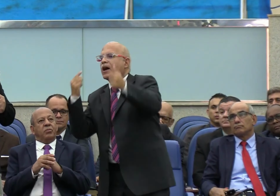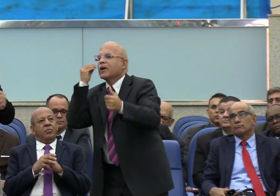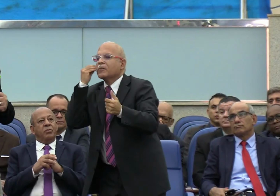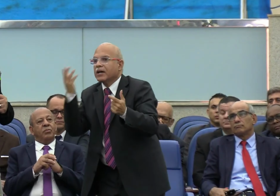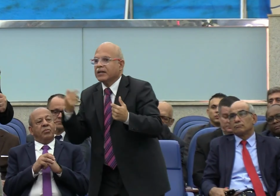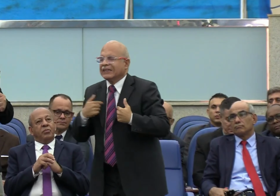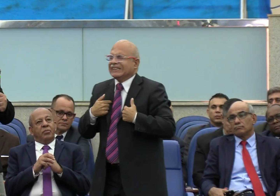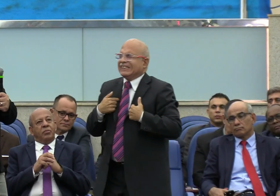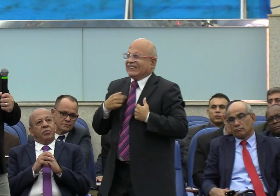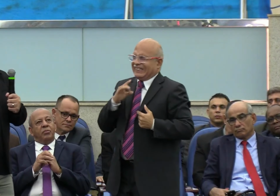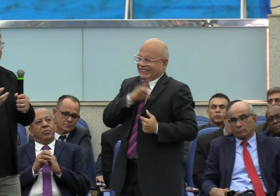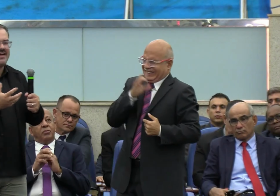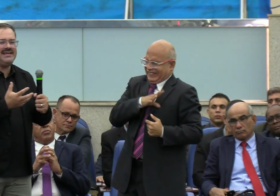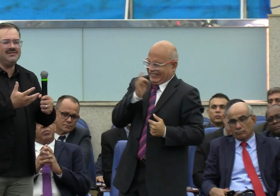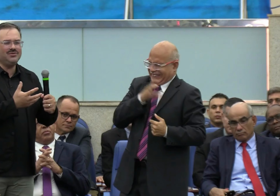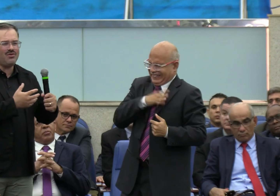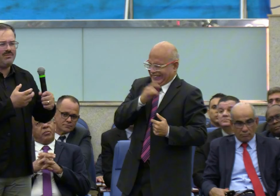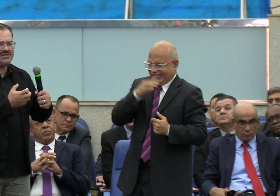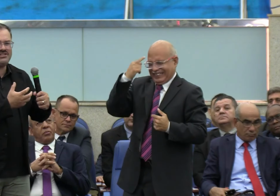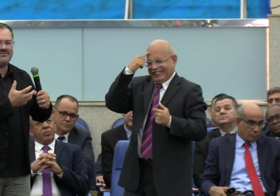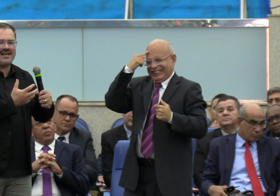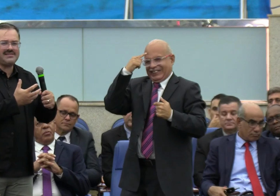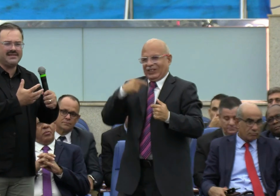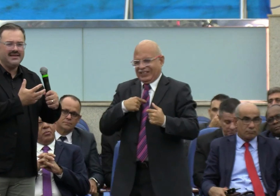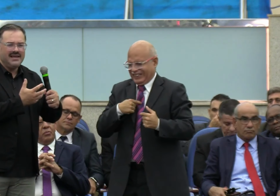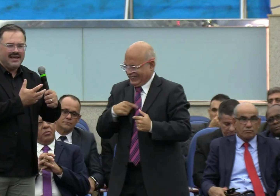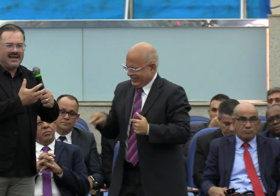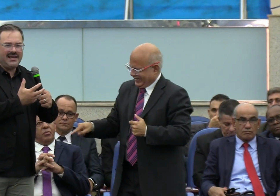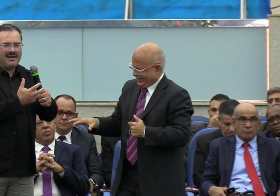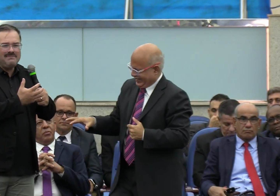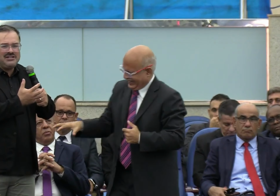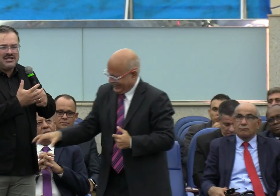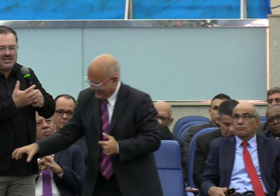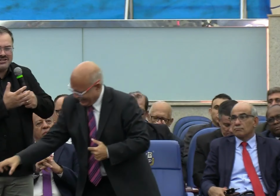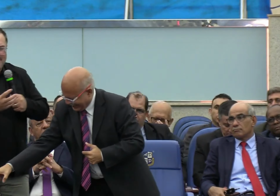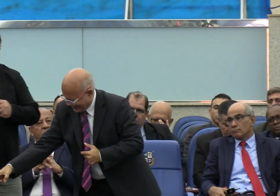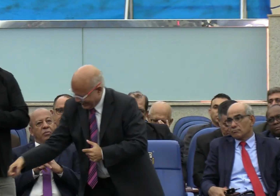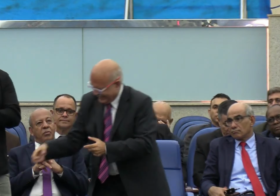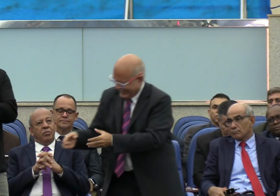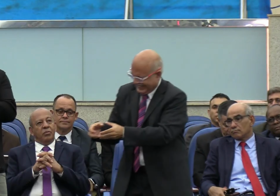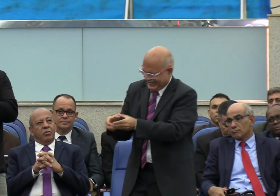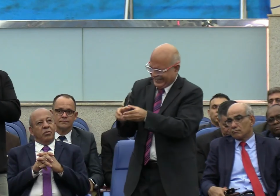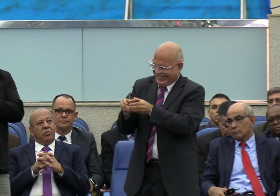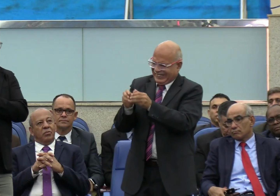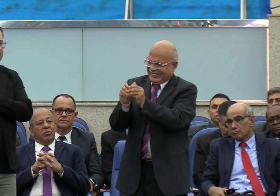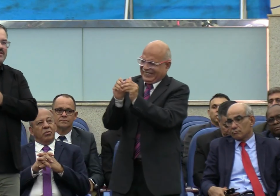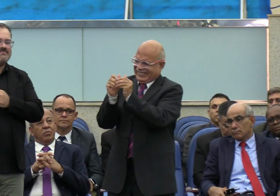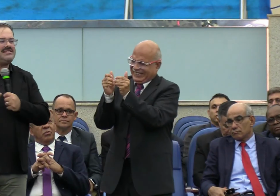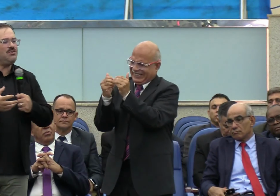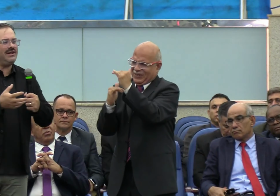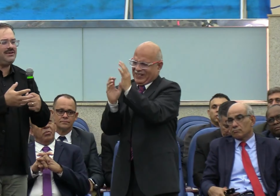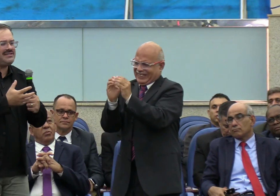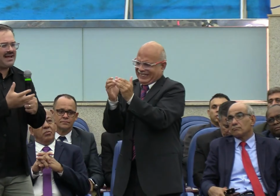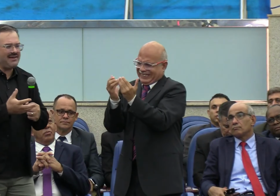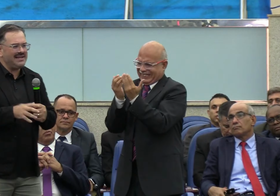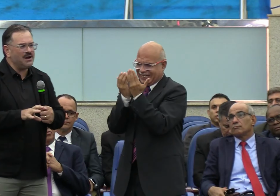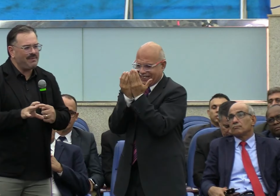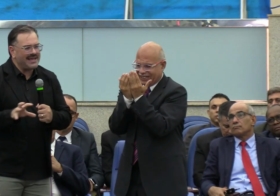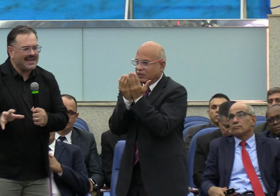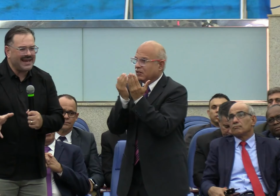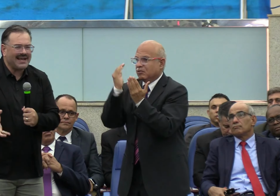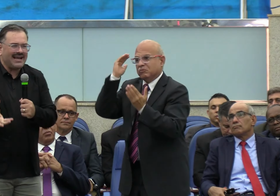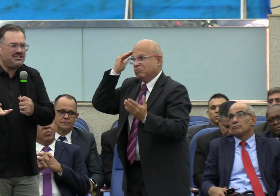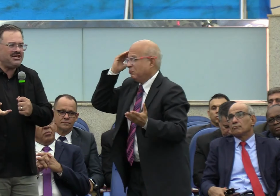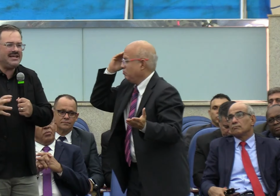e eu percebi que a minha vida estava indo como se estivesse me dirigindo ao inferno. Mas enquanto eu estava ali, eu